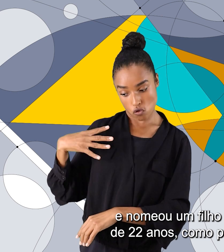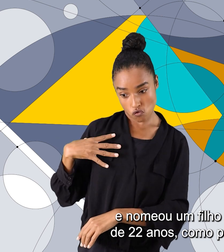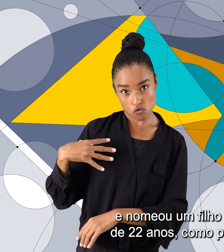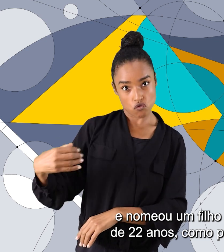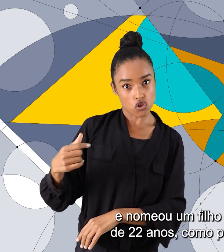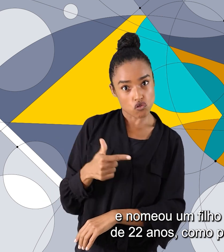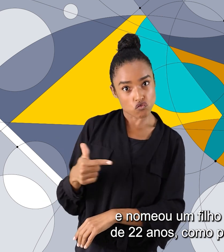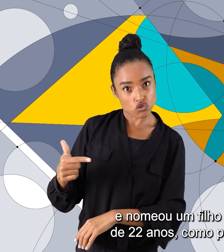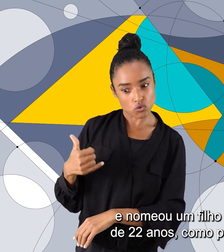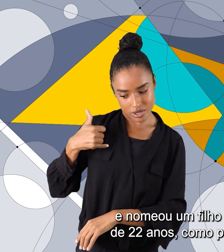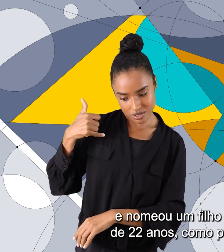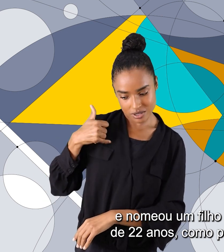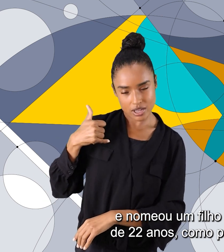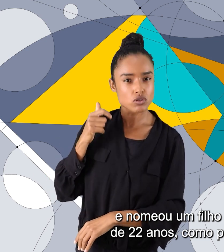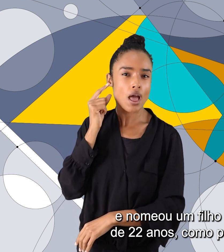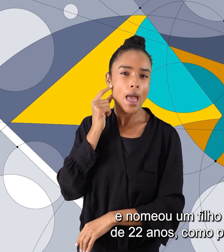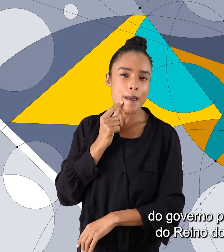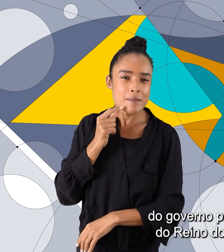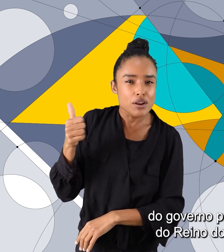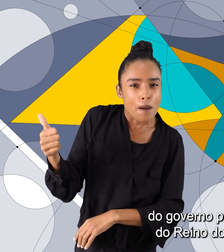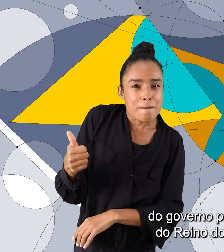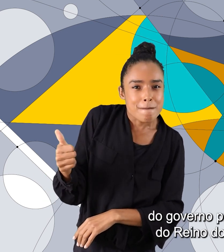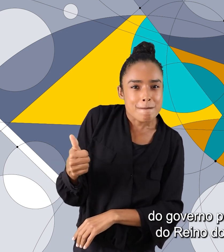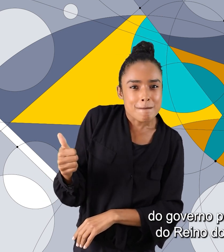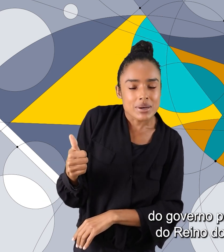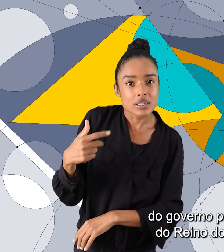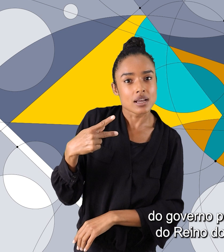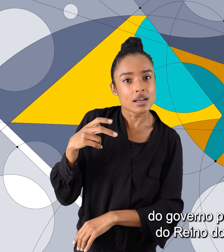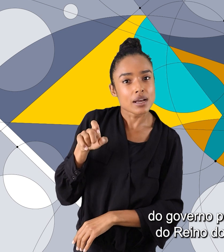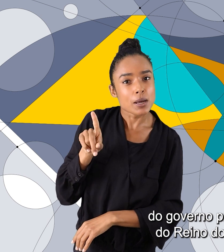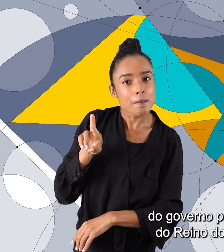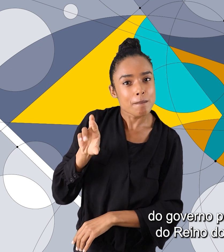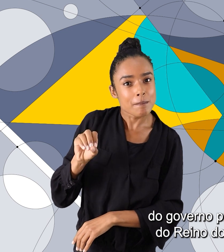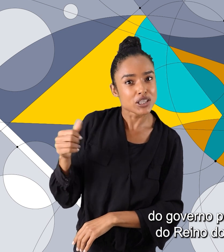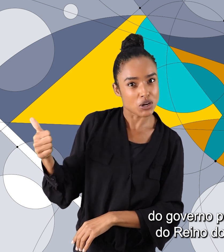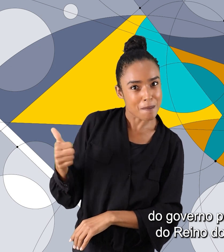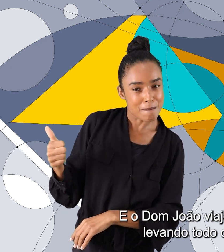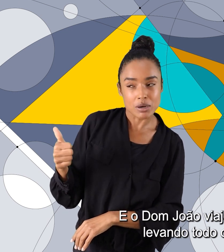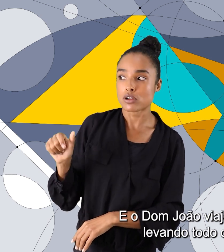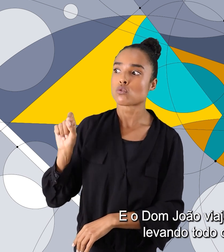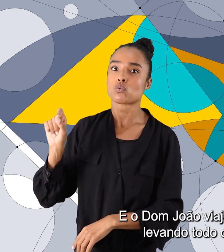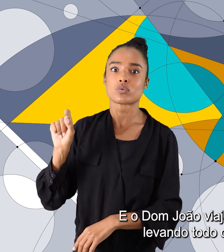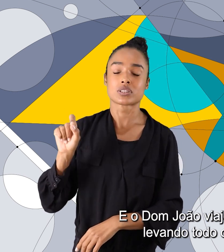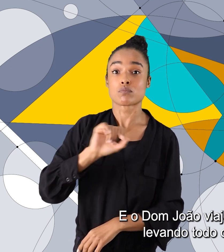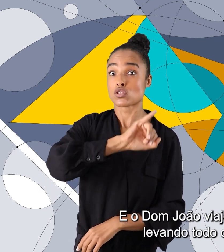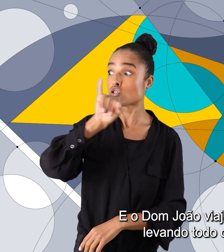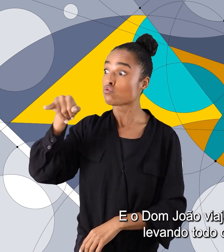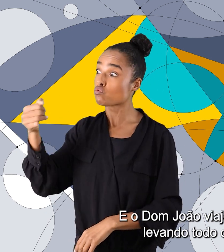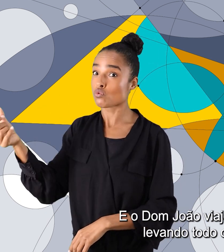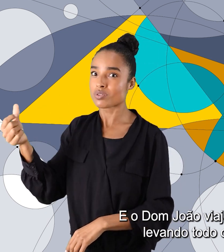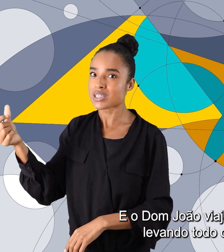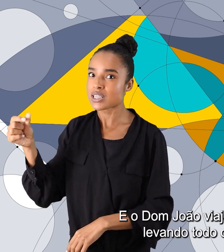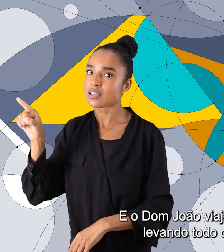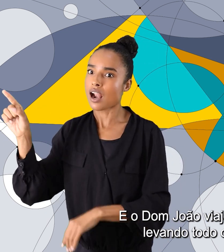de 22 anos, como príncipe regente do governo provisório do Reino do Brasil. E o Dom João viajou para